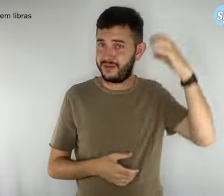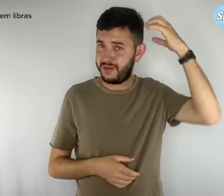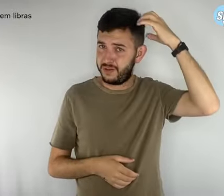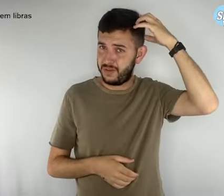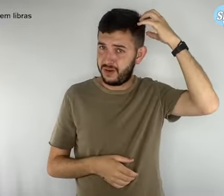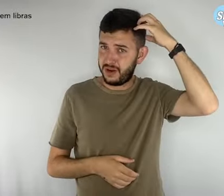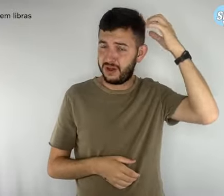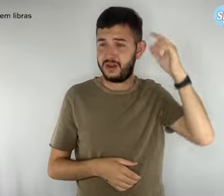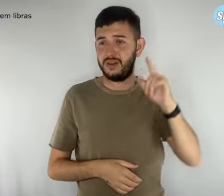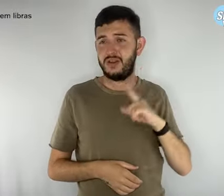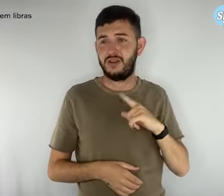recebeu apenas